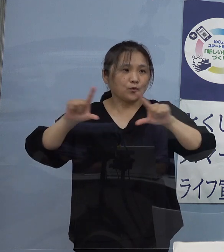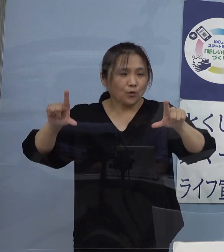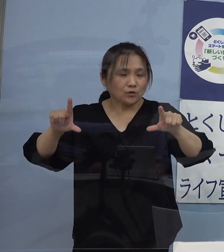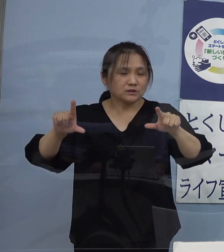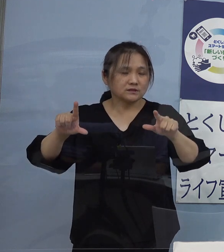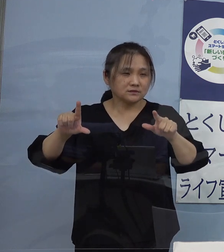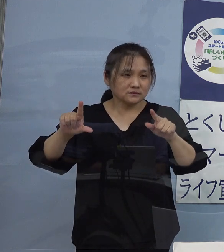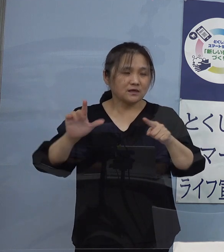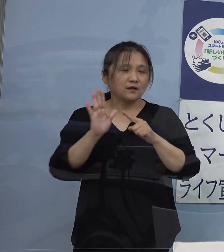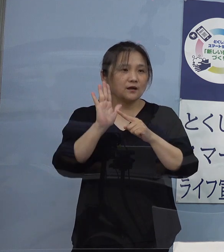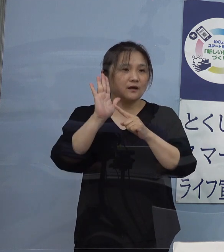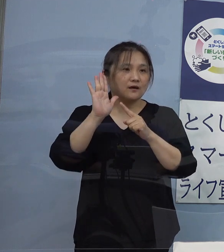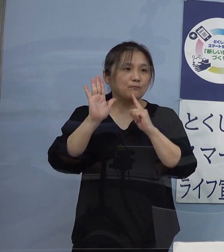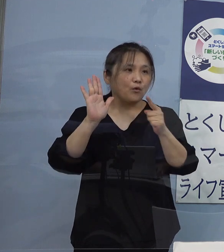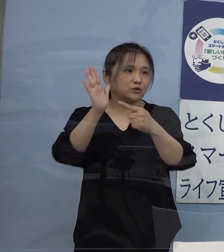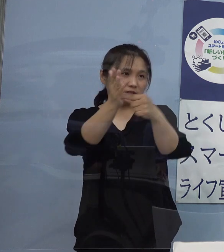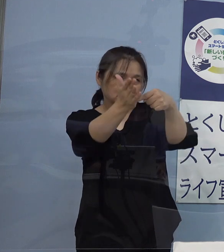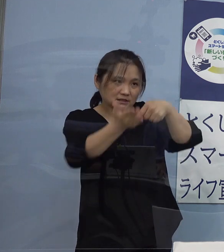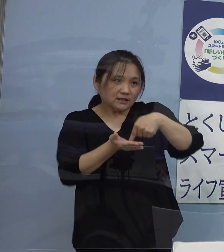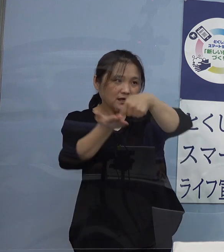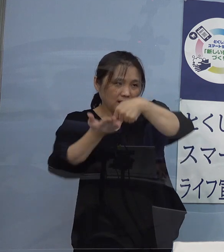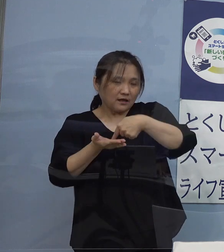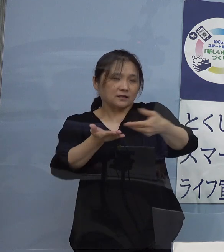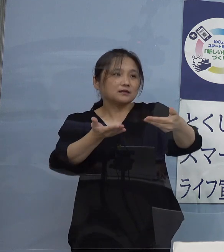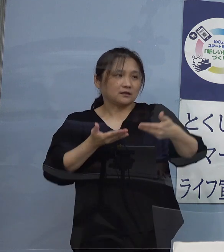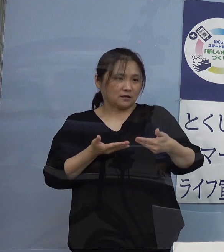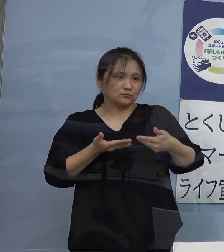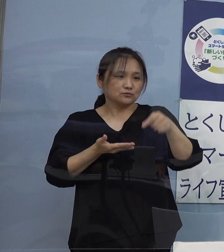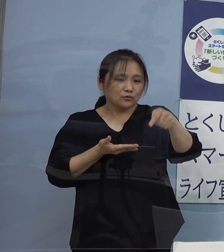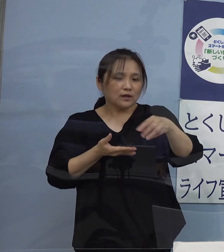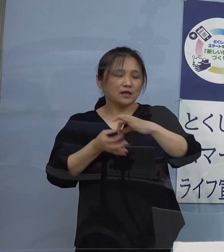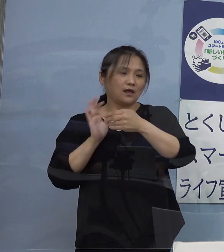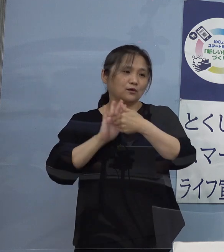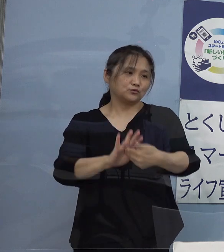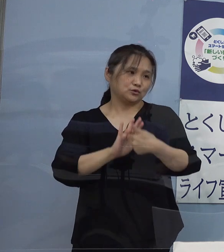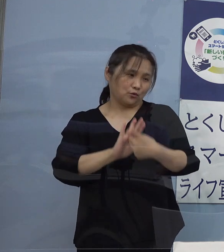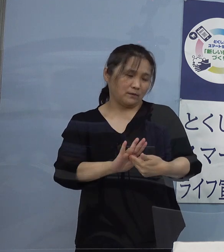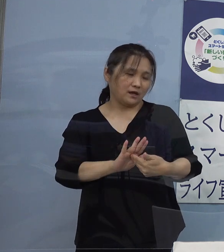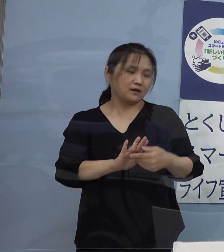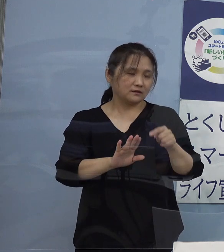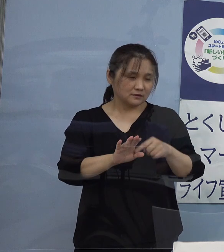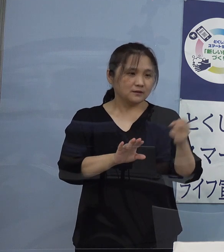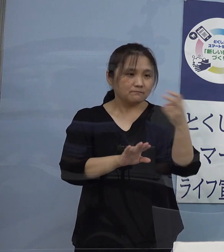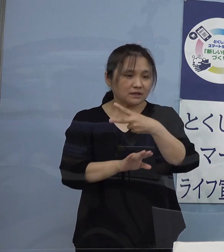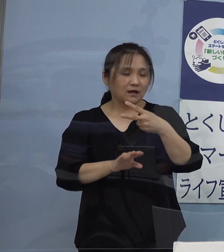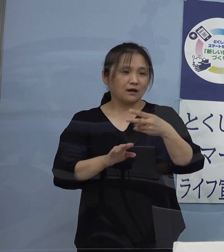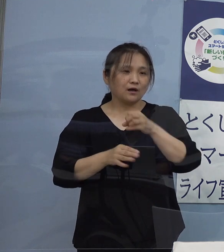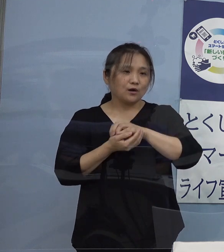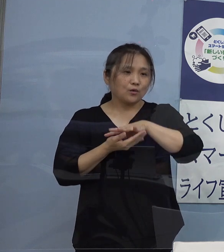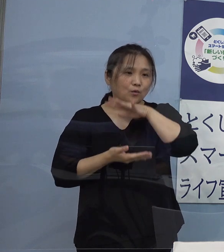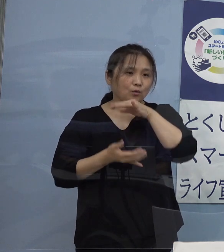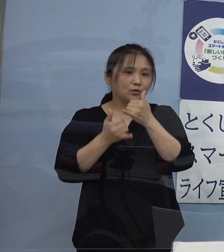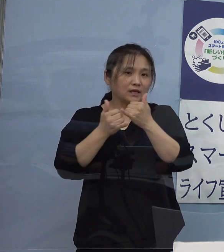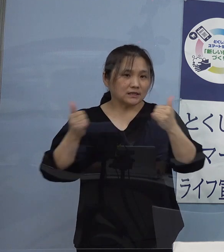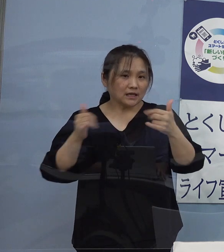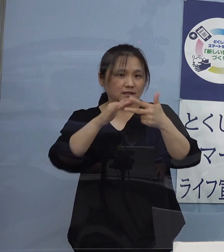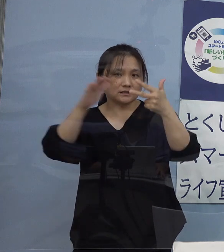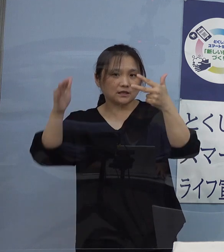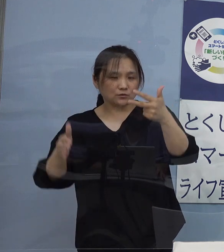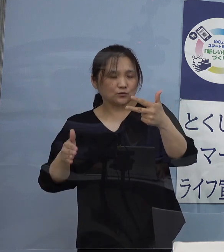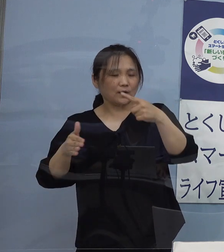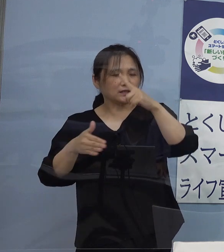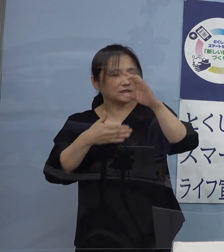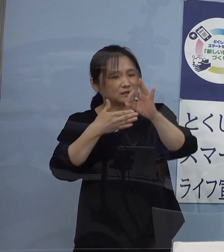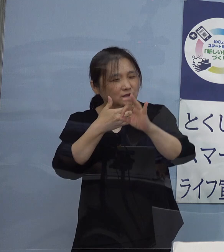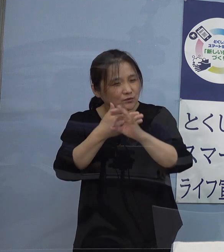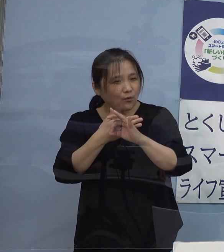く、まあ、こうした形で封じ込めを図っていく。またその意味では高齢者施設の関係は一応